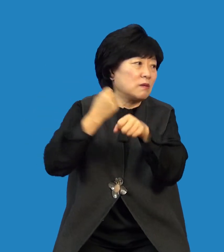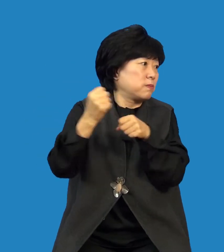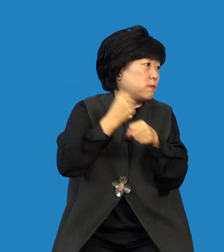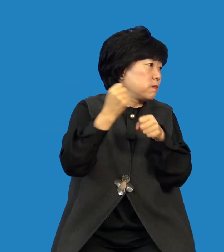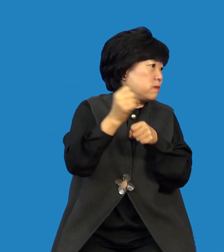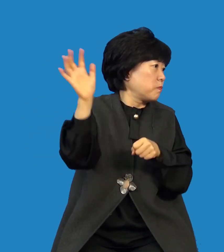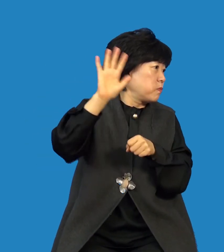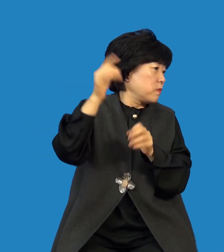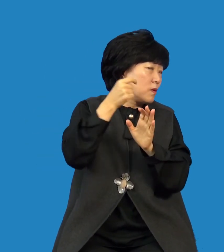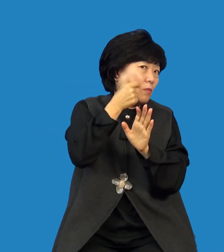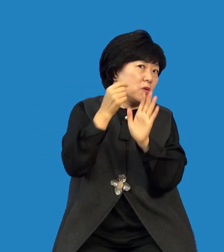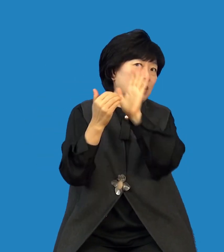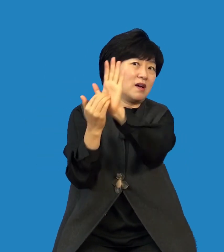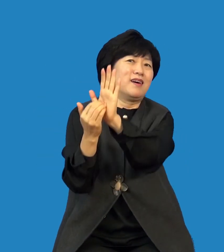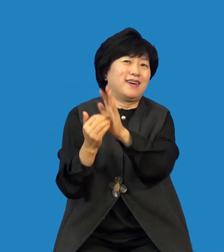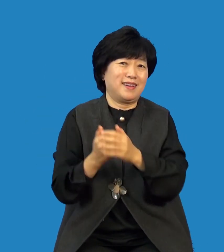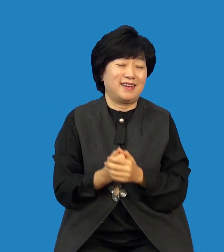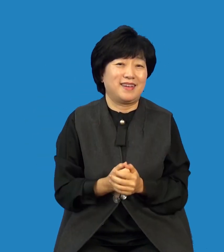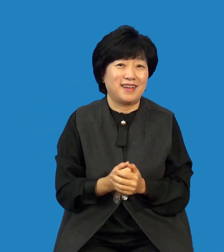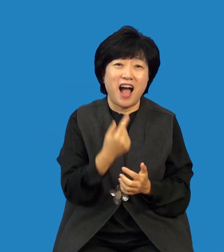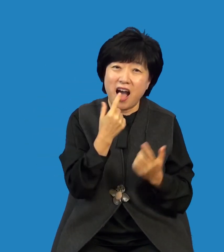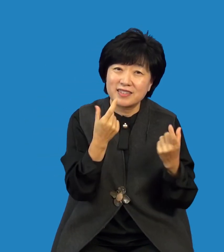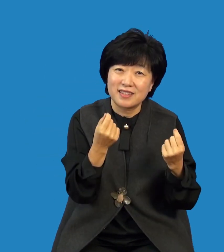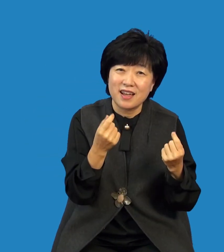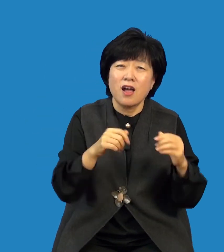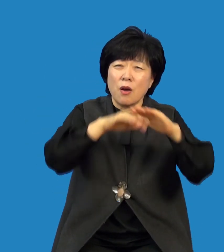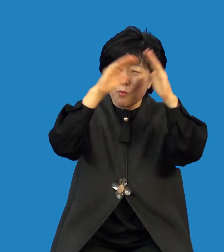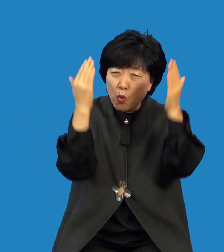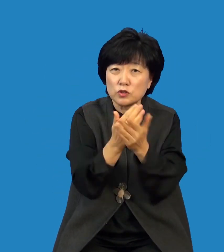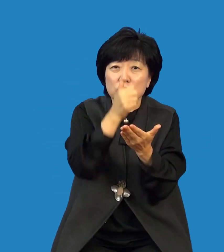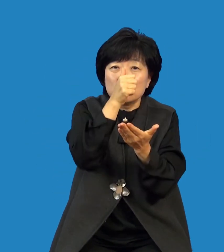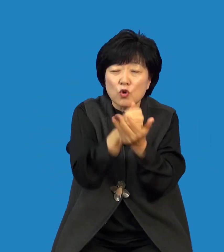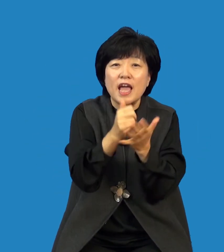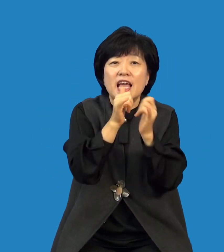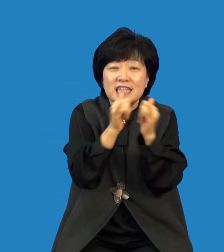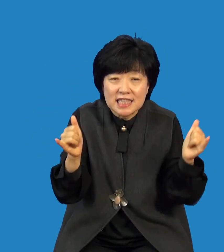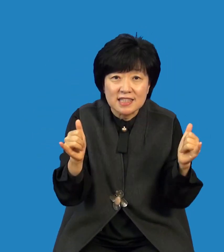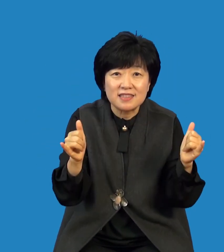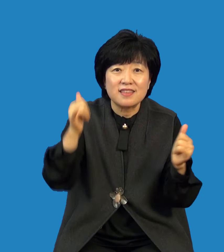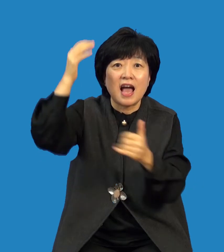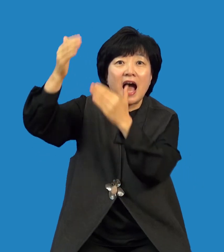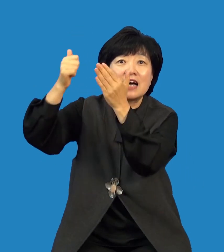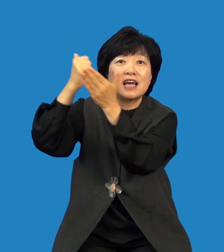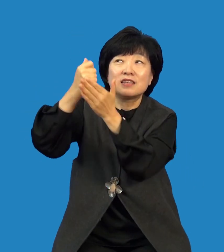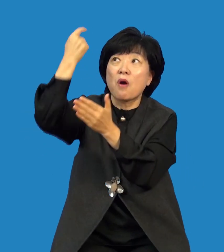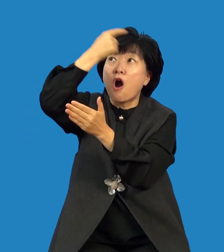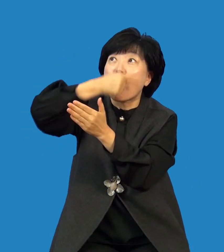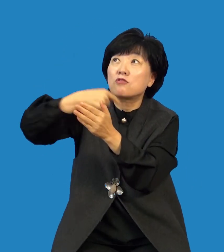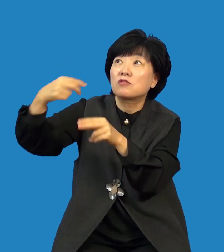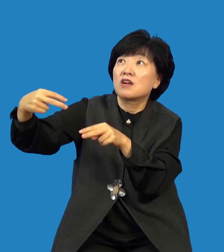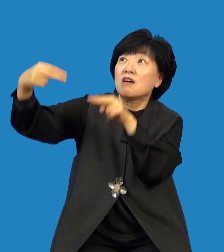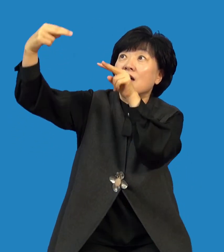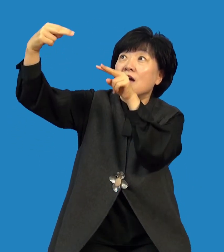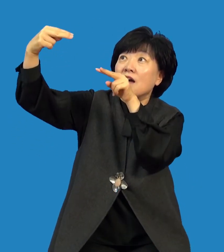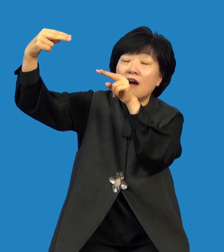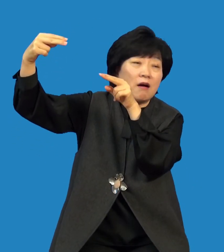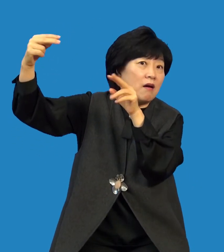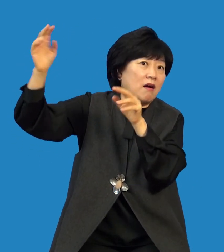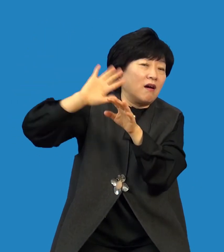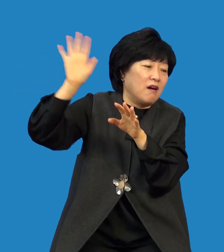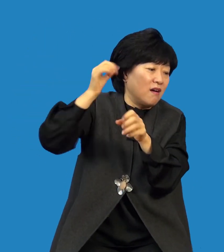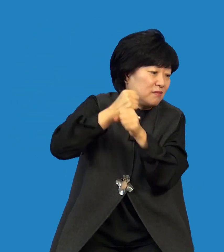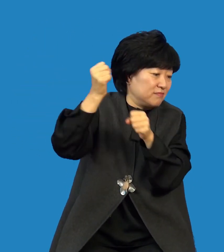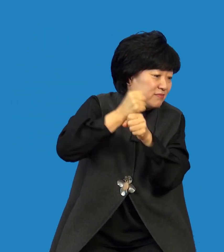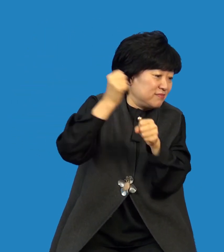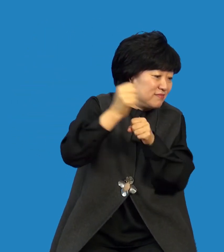본질이에요. 모든 죄는 하나님을 두려워하게 돼요. 왜? 하나님 앞에 나가기 꺼림칙한 거죠. 여러분 그렇잖아요. 이제 부모님 앞에 큰 사고